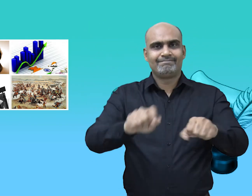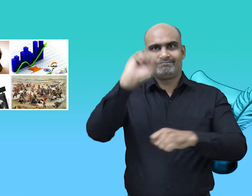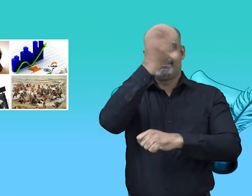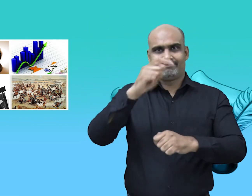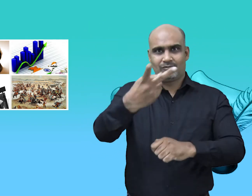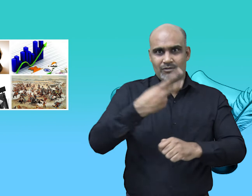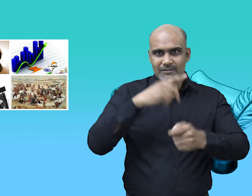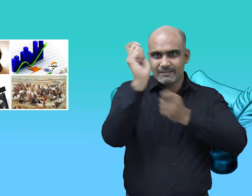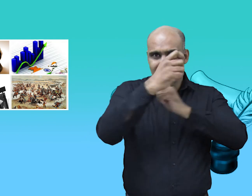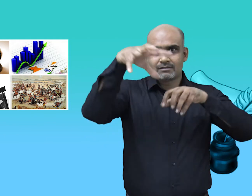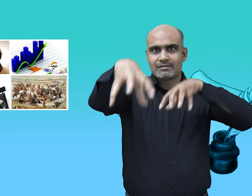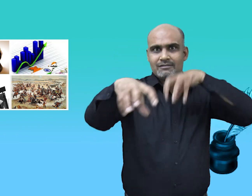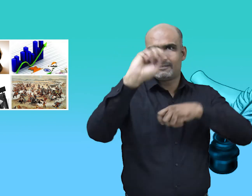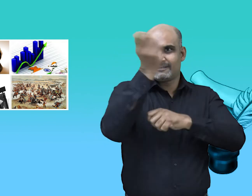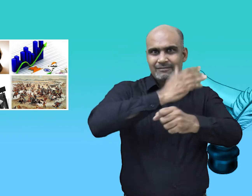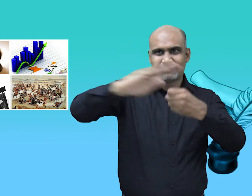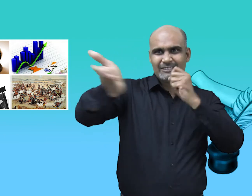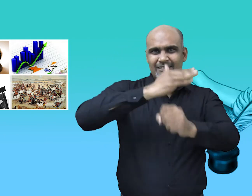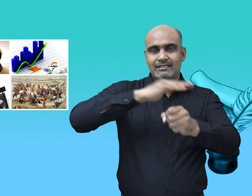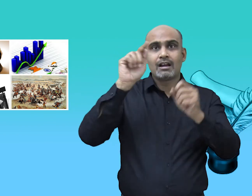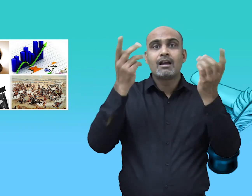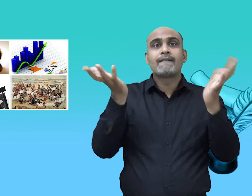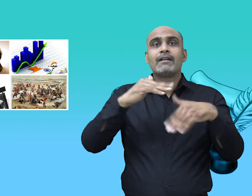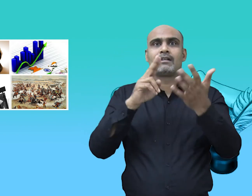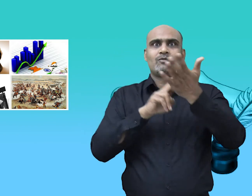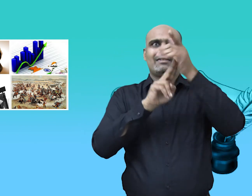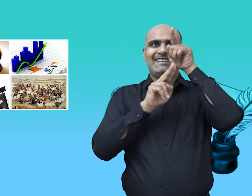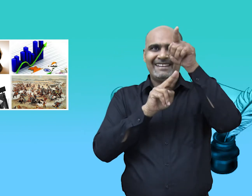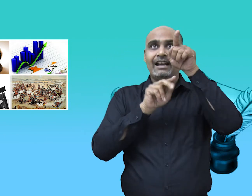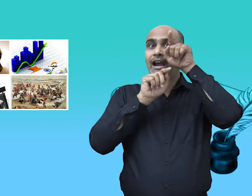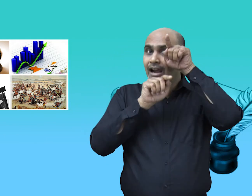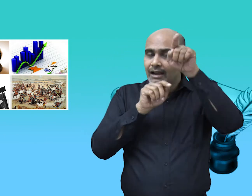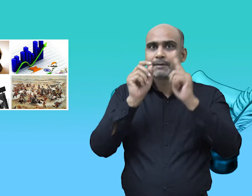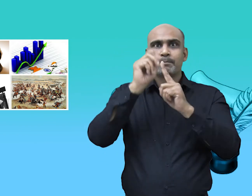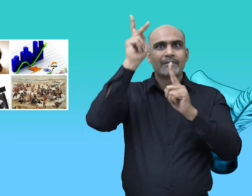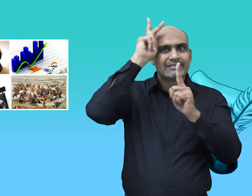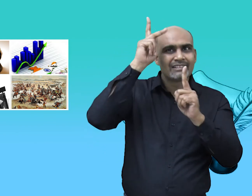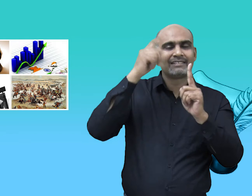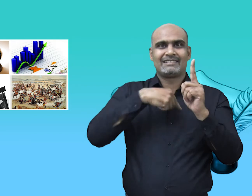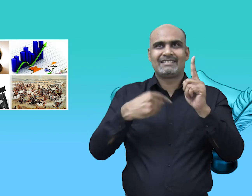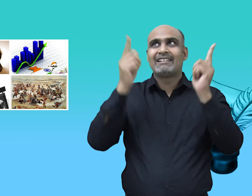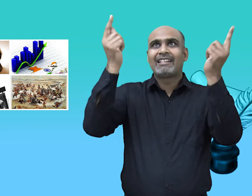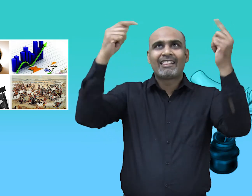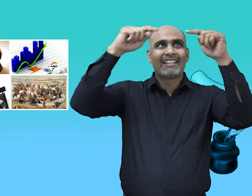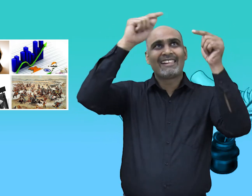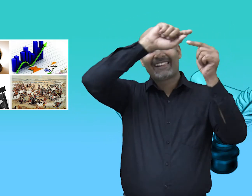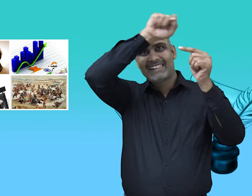भारत की उत्तरीय दिशा से और हमारे देश की जमीन पर कब्जा करते थे। भारत के पड़ोसी देशों